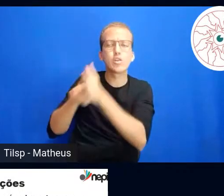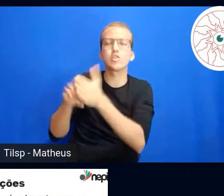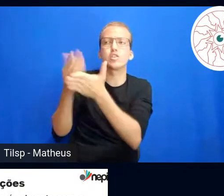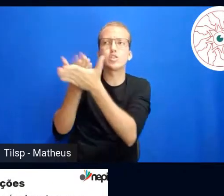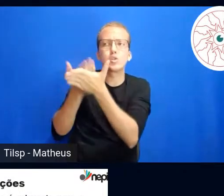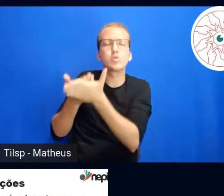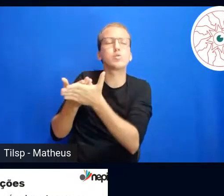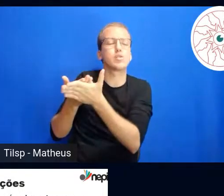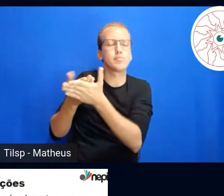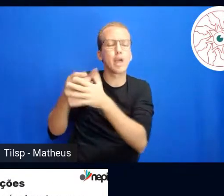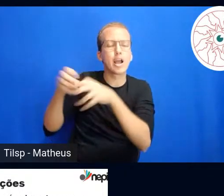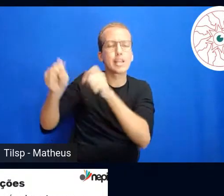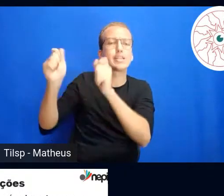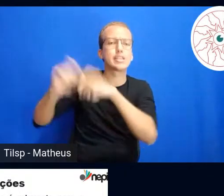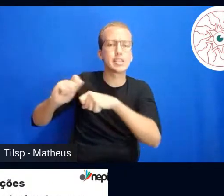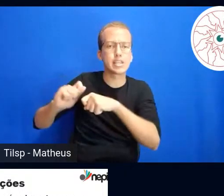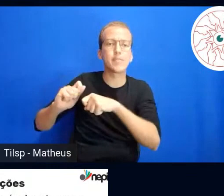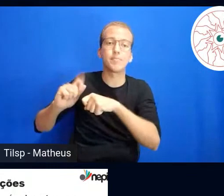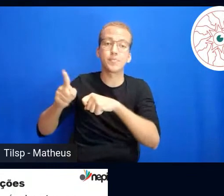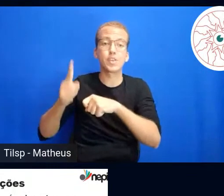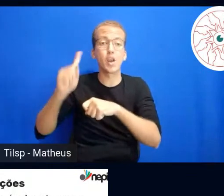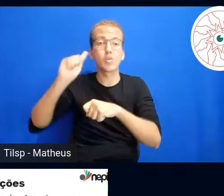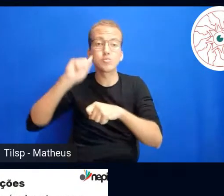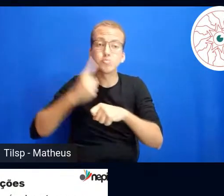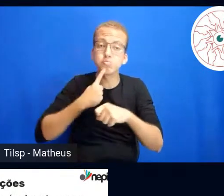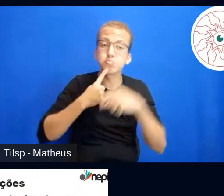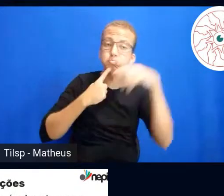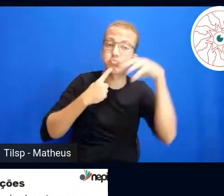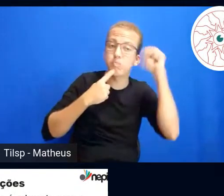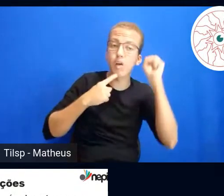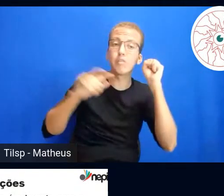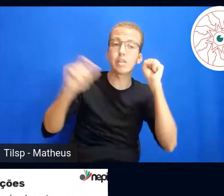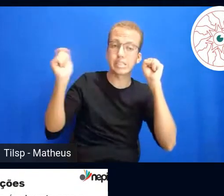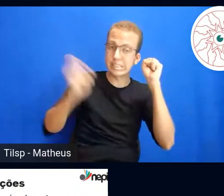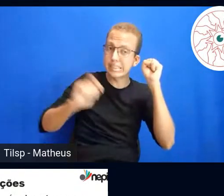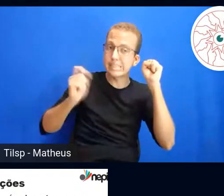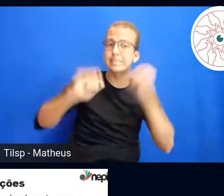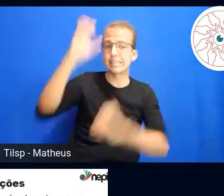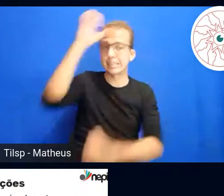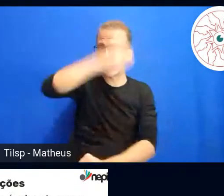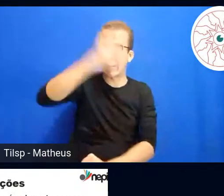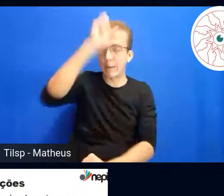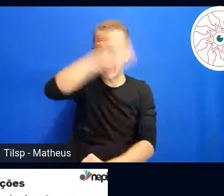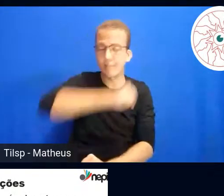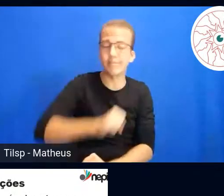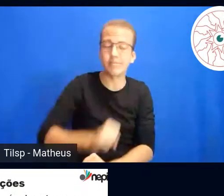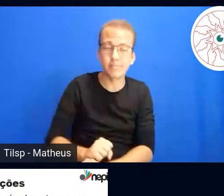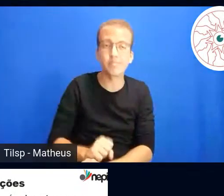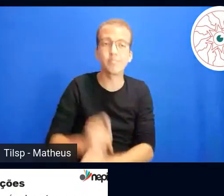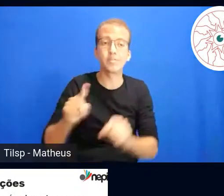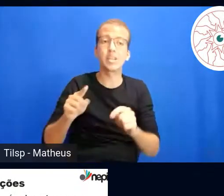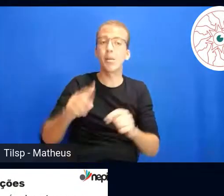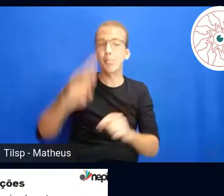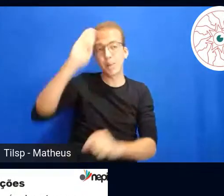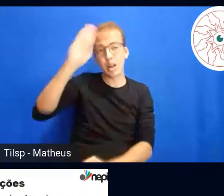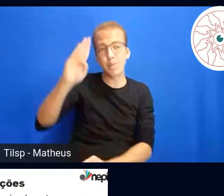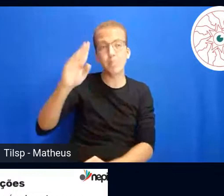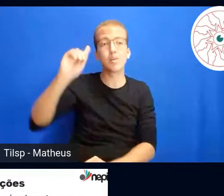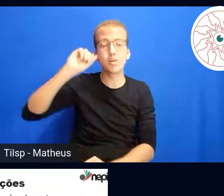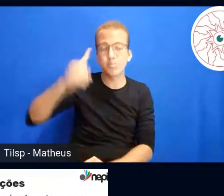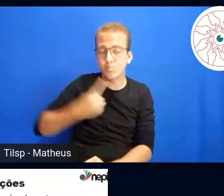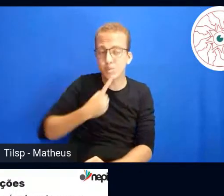por qualquer pessoa, seja surdo, seja ouvinte. E para o surdo, ela ela eh a aprendizagem deve partir dessa